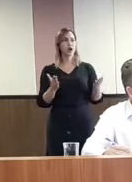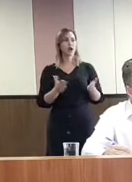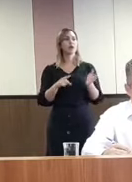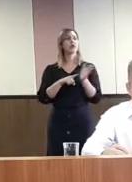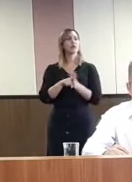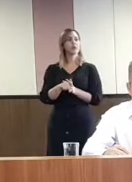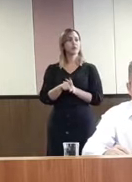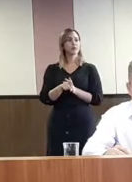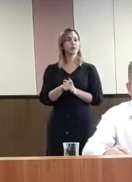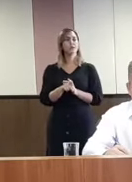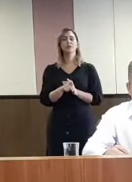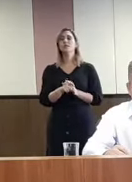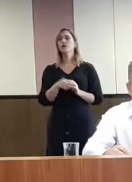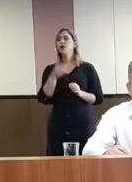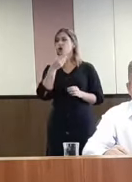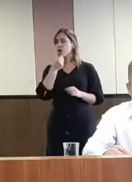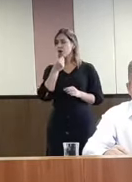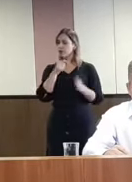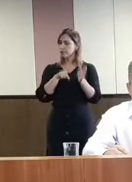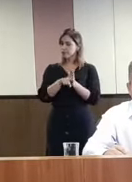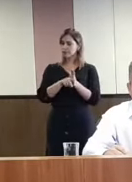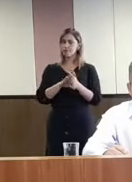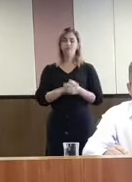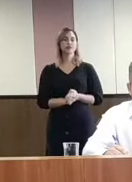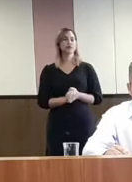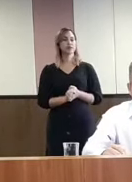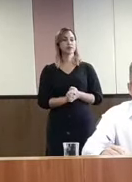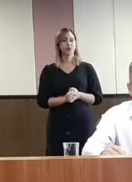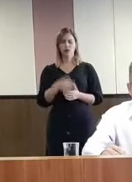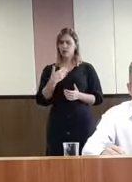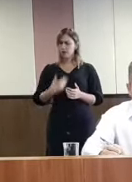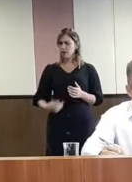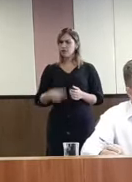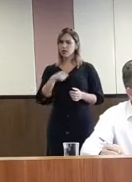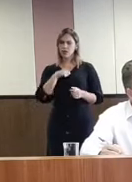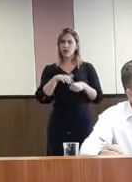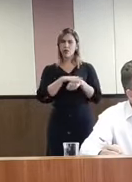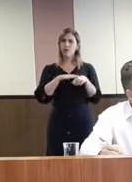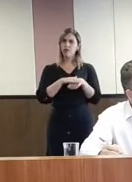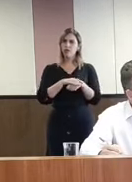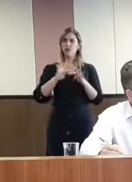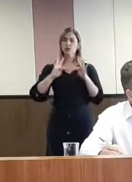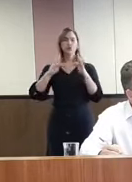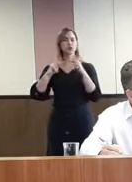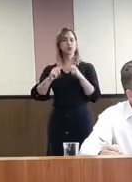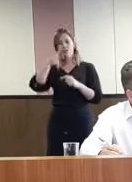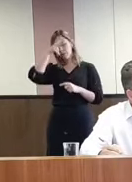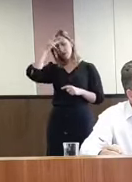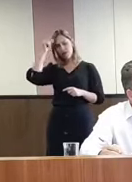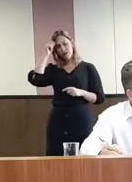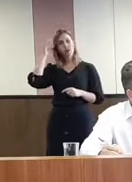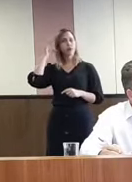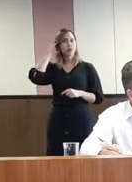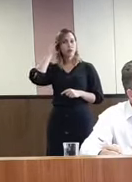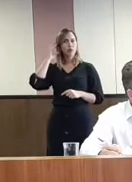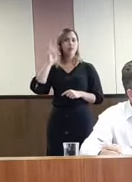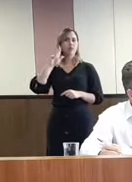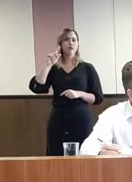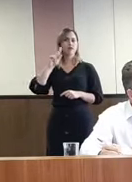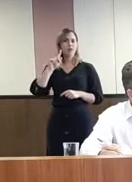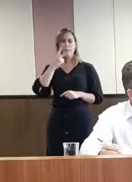Valmor Miranda, do Minuto MT de Rondonópolis. Governador, o senhor tem conversado pessoalmente com os prefeitos de Cuiabá e Várzea Grande. Parece que tem